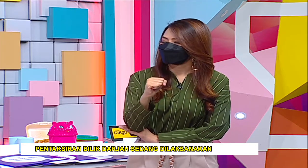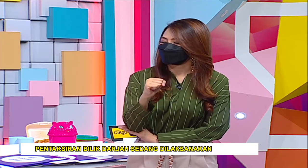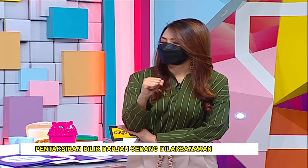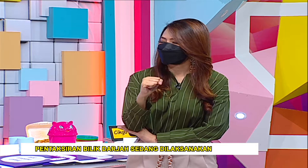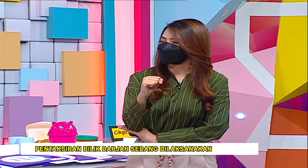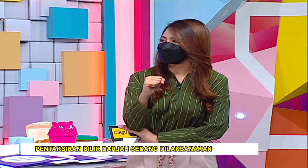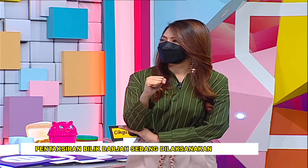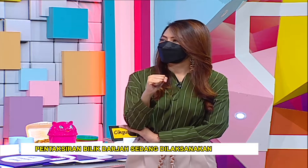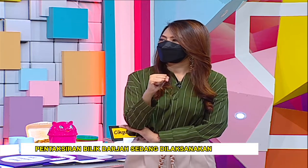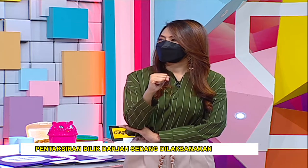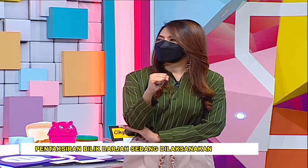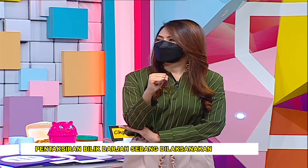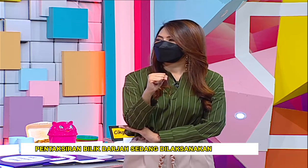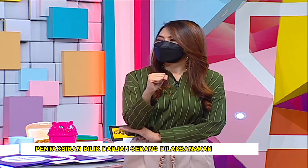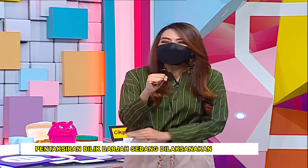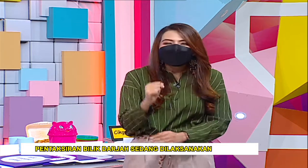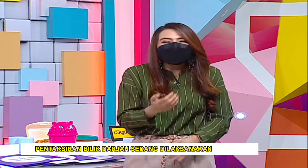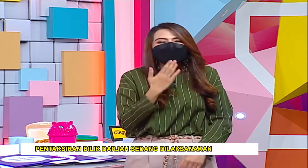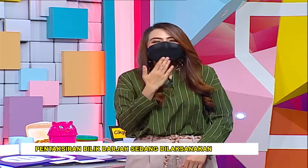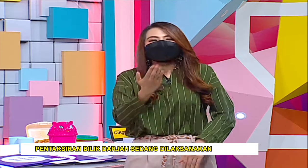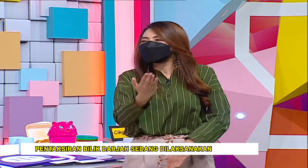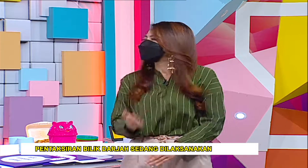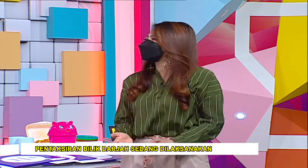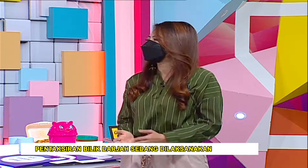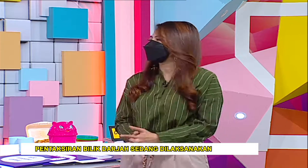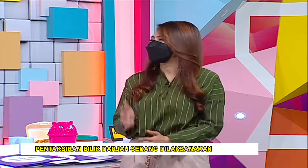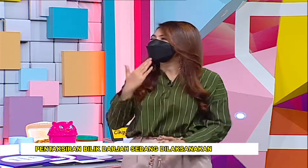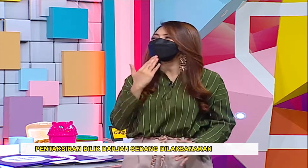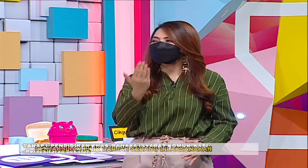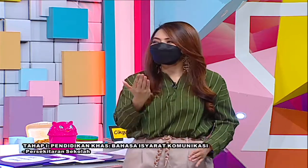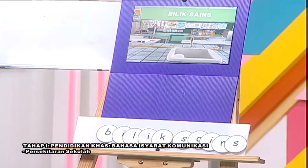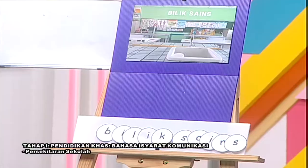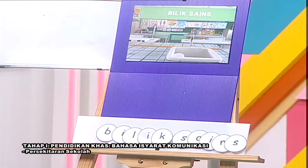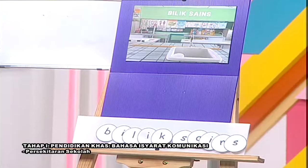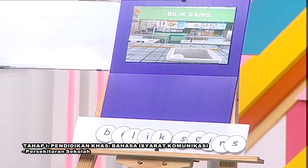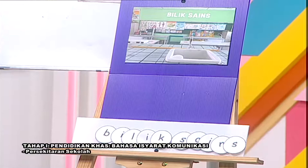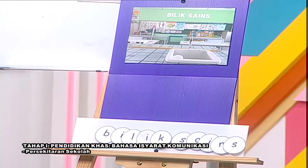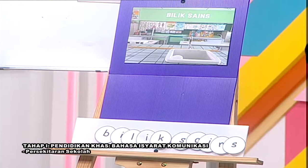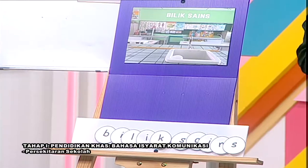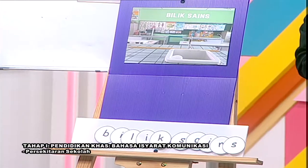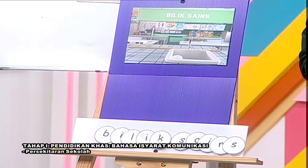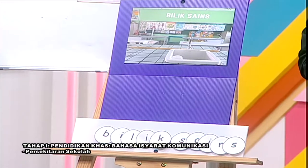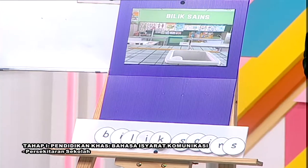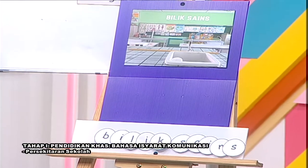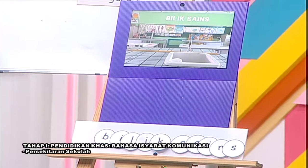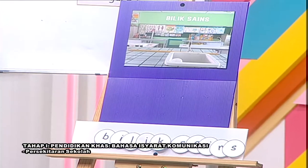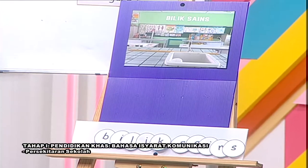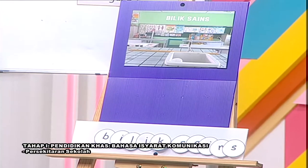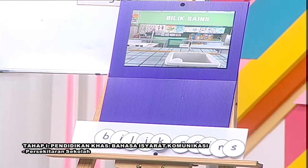S. Okey. Pandai. Betul. Okey. Terima kasih. Okey. Pandai. Okey,